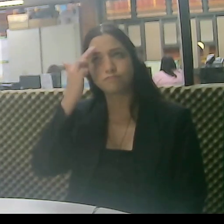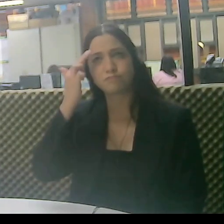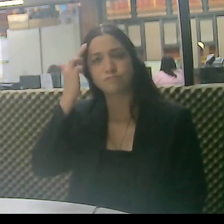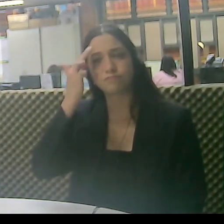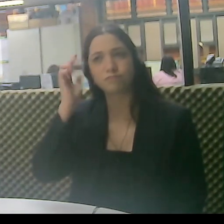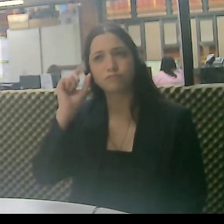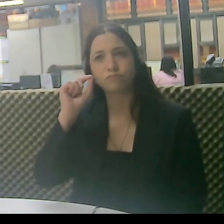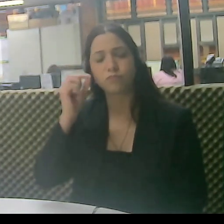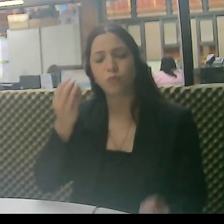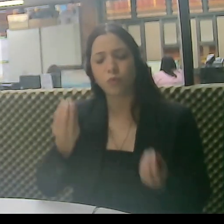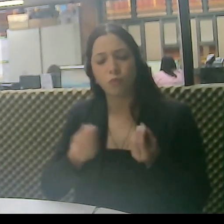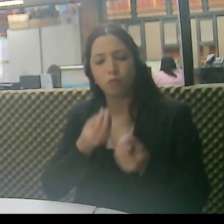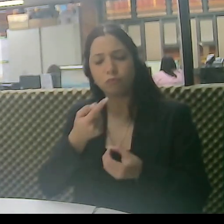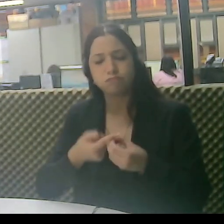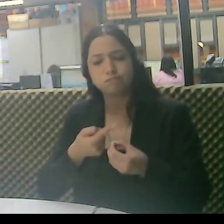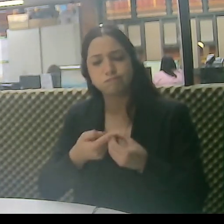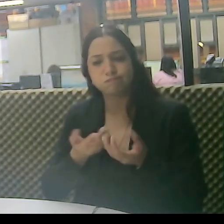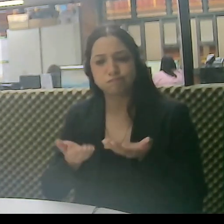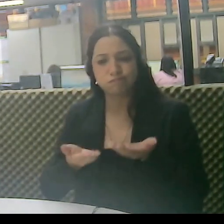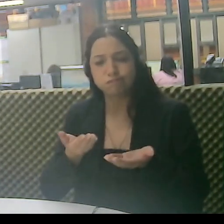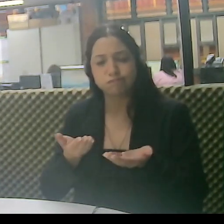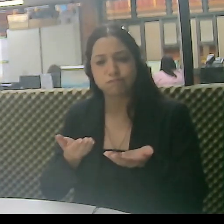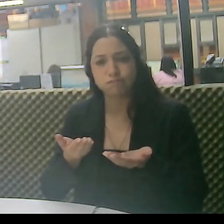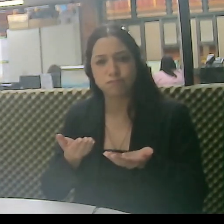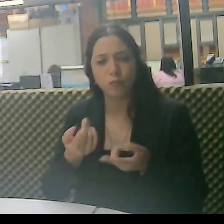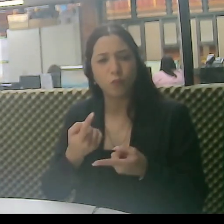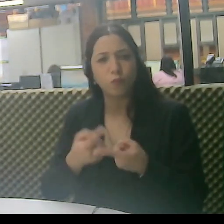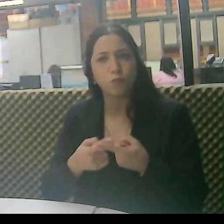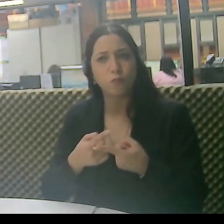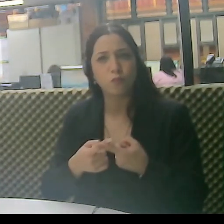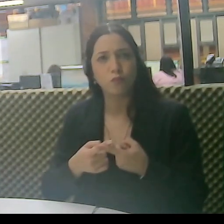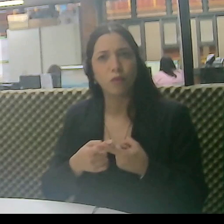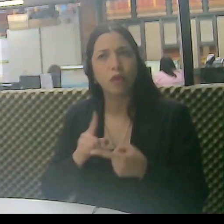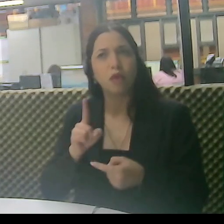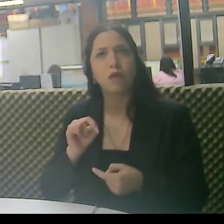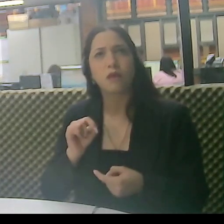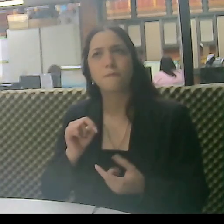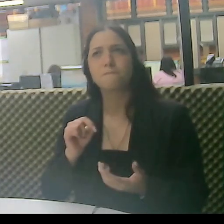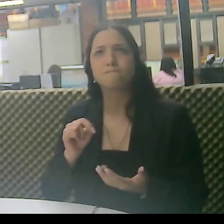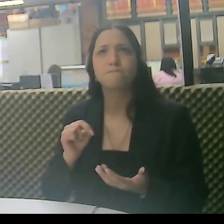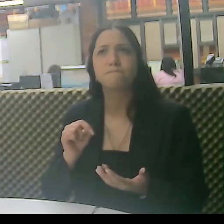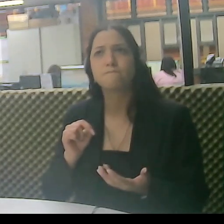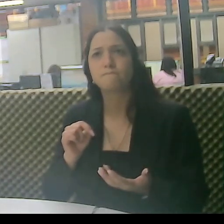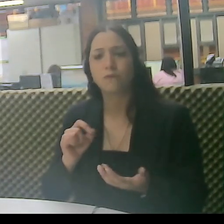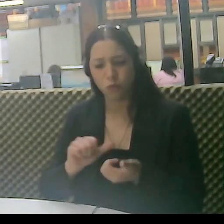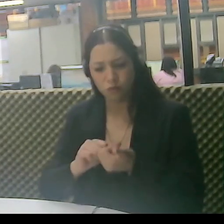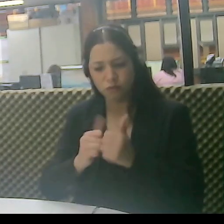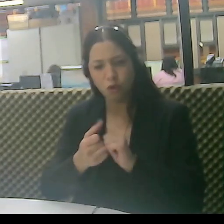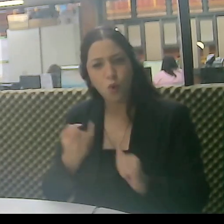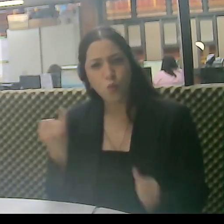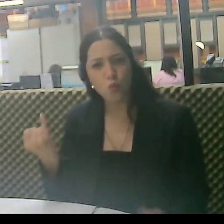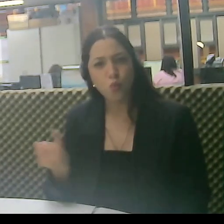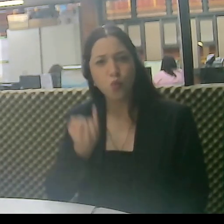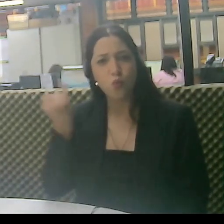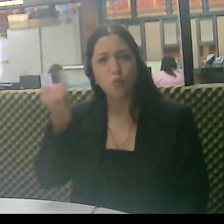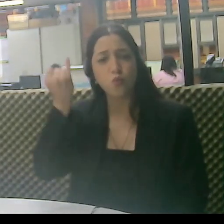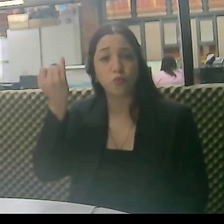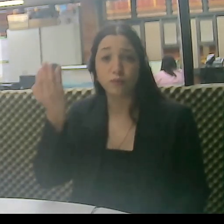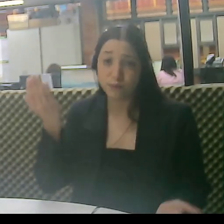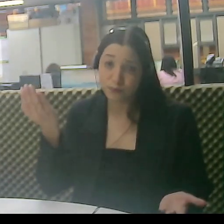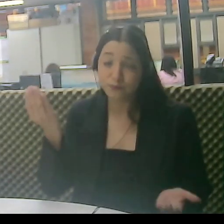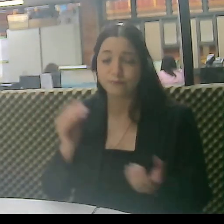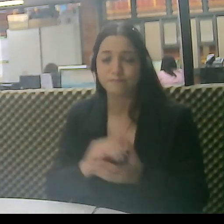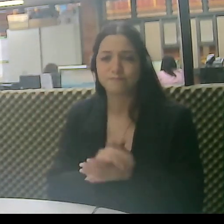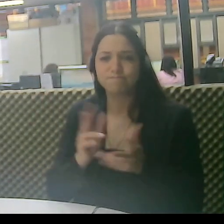cidade, entender como é a cidade e por que é tão... O esporte é tão importante aqui. Então a gente